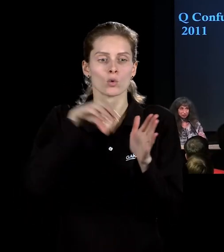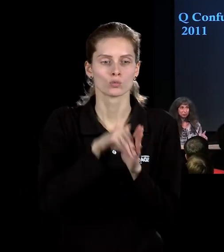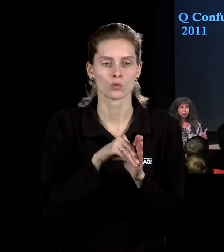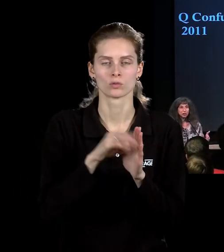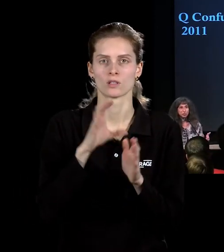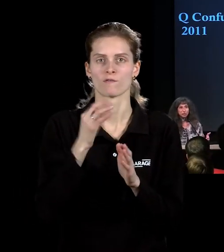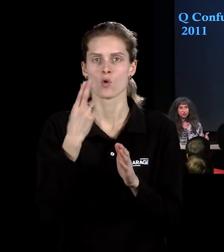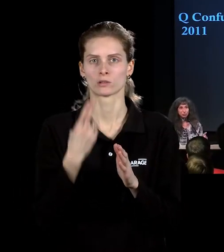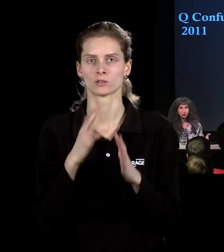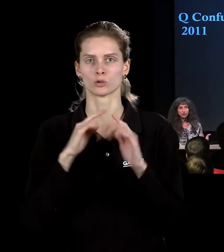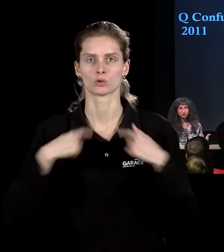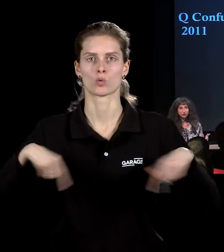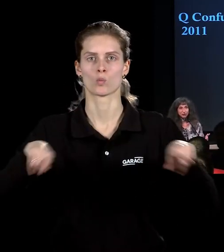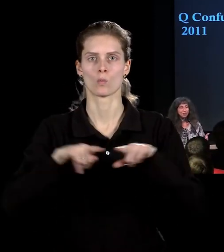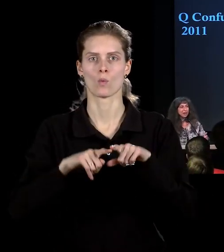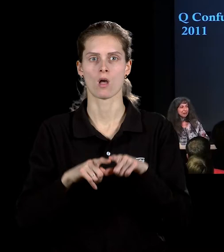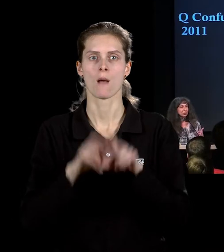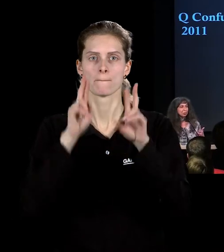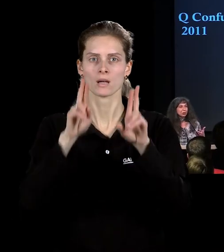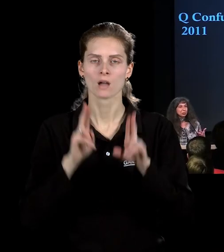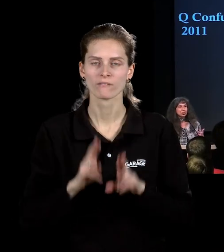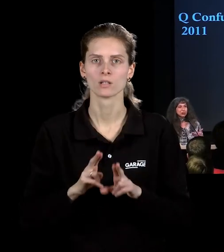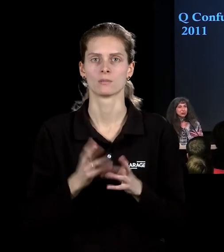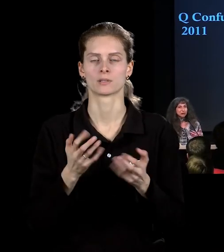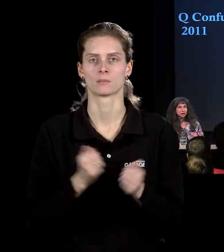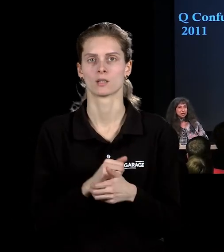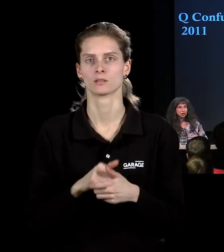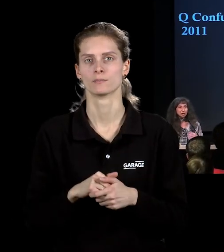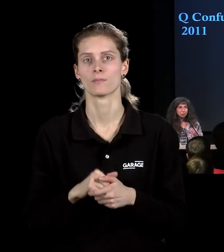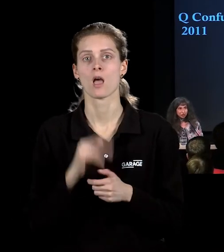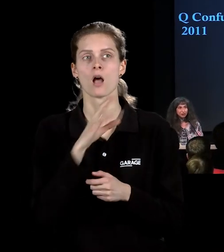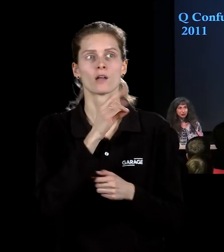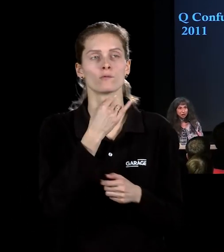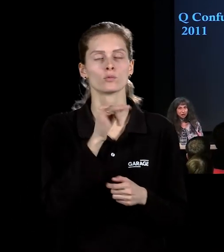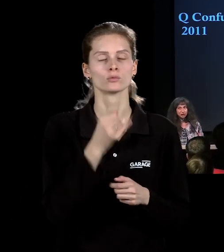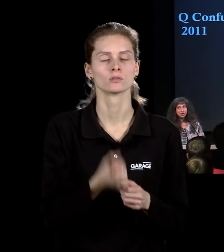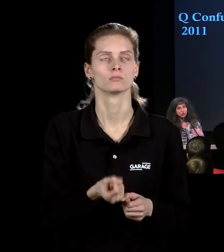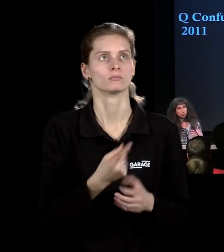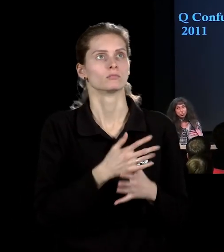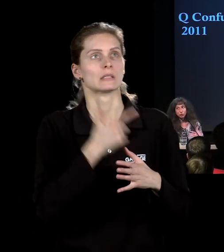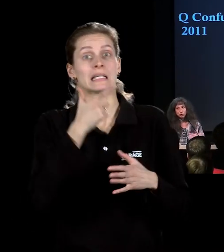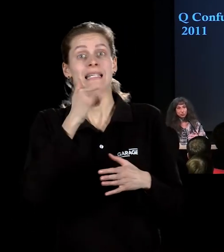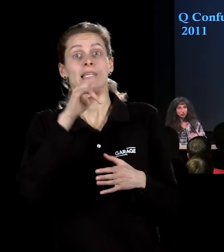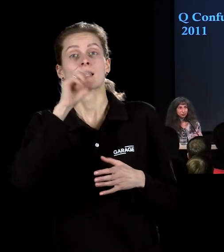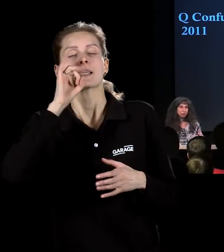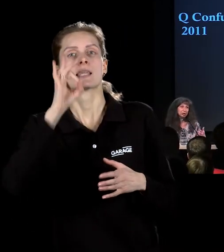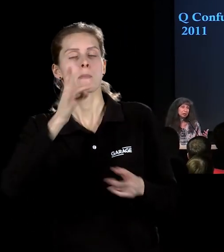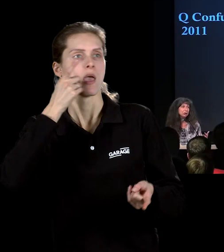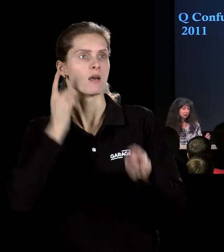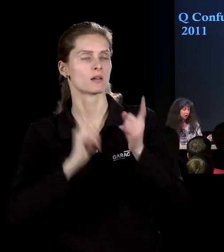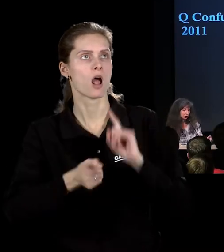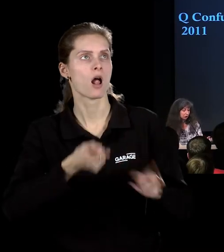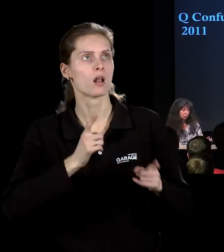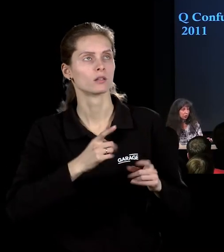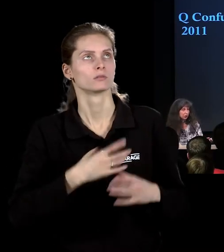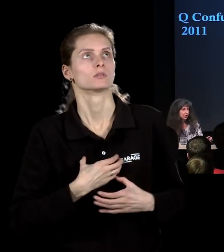да, соблюдать правила, соблюдать конвенции. И поэтому Конфуция возникает как нечто гиперреалистическое, не как скульптура, а как вот этот вот, да,